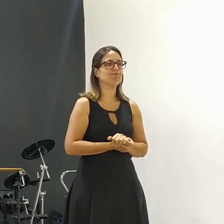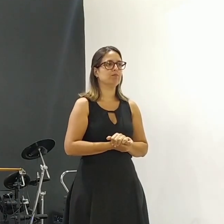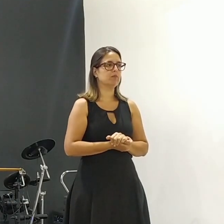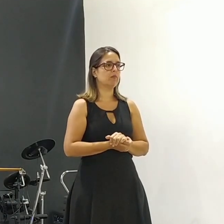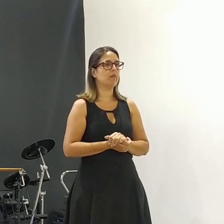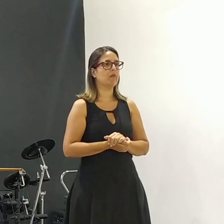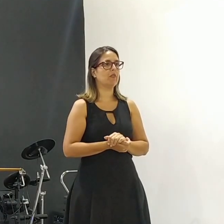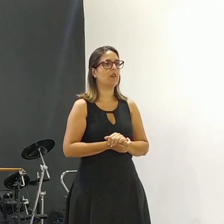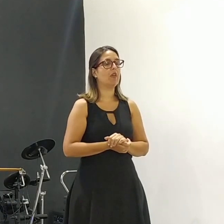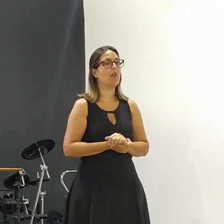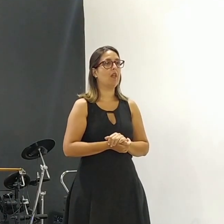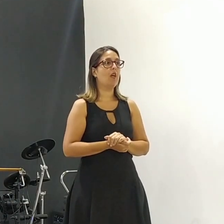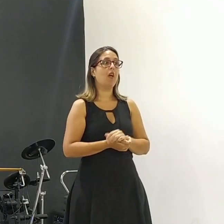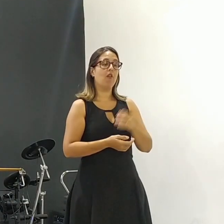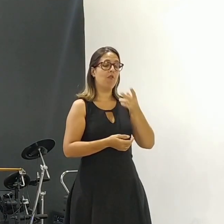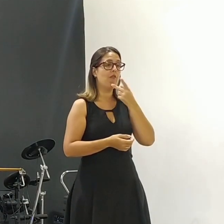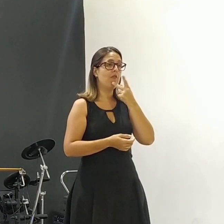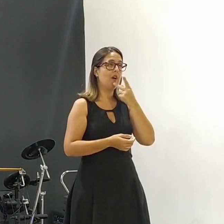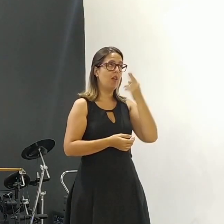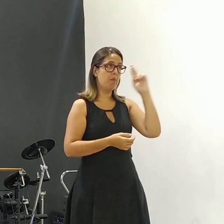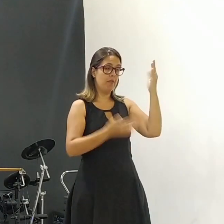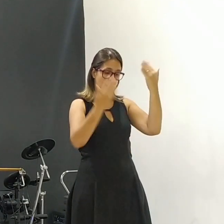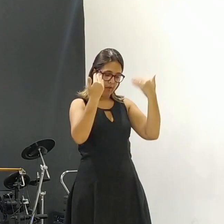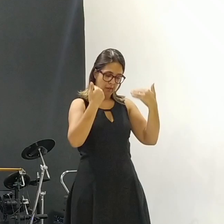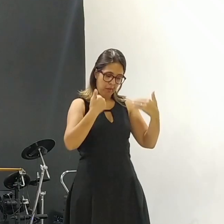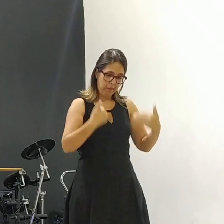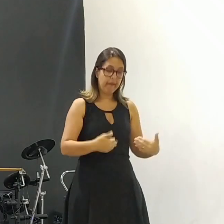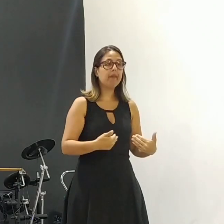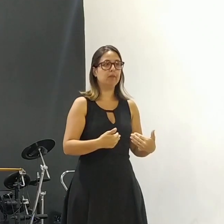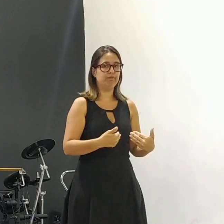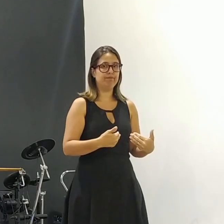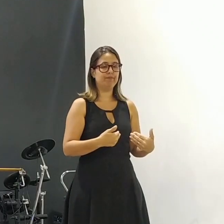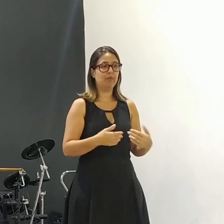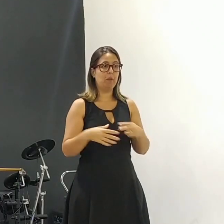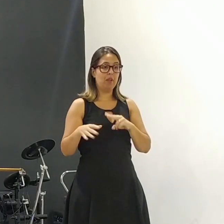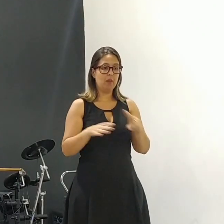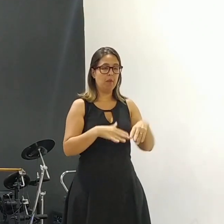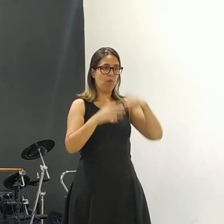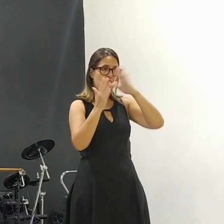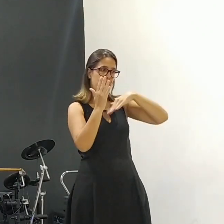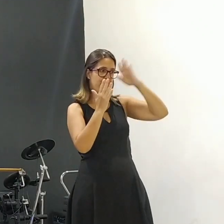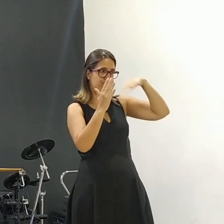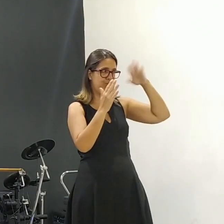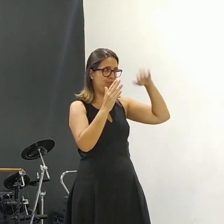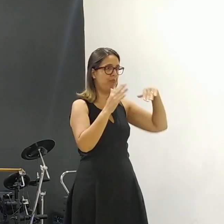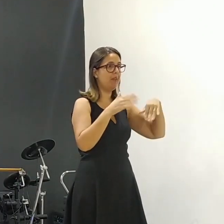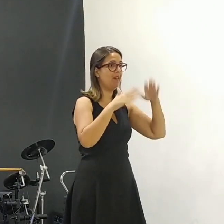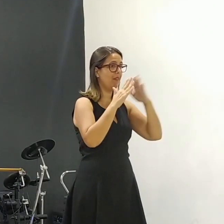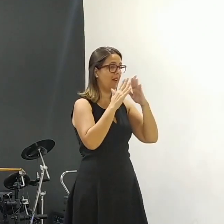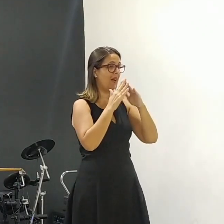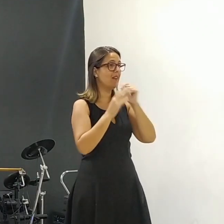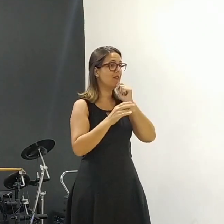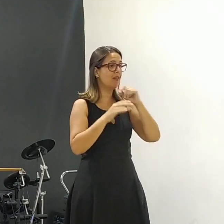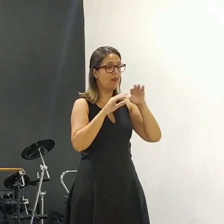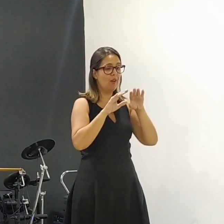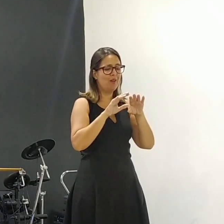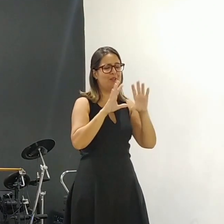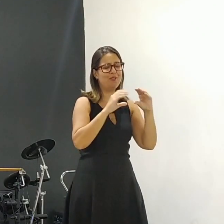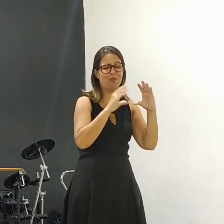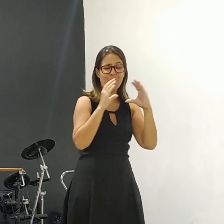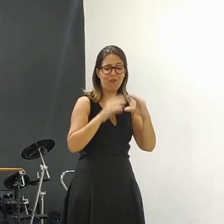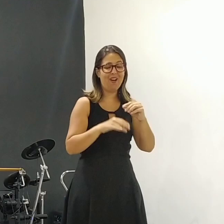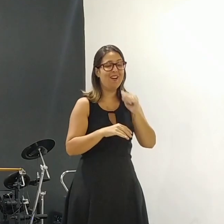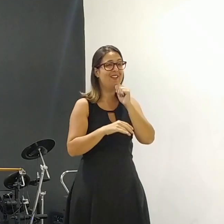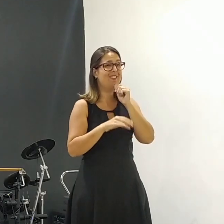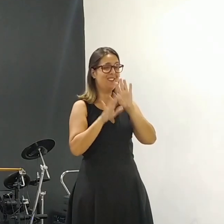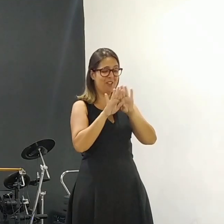aqui, disse para o Senhor: eis-me aqui, né? Numa semana em que eu estou pintando minha casa, estou sem sofá, sem cadeira, sem mesa